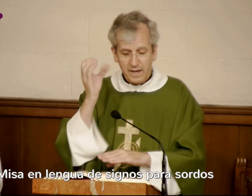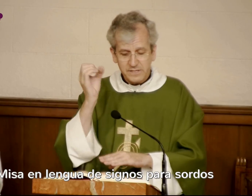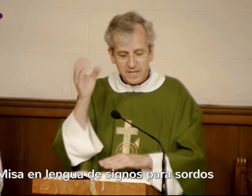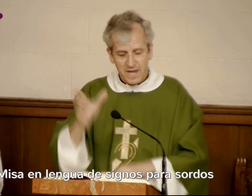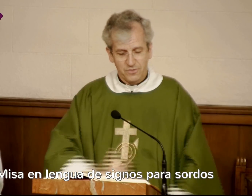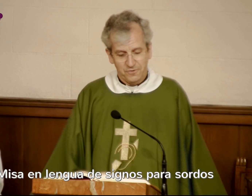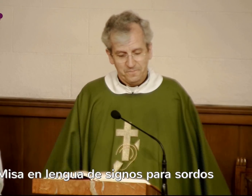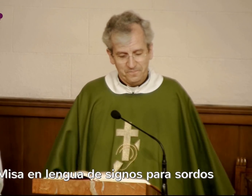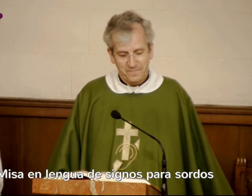enseñando.